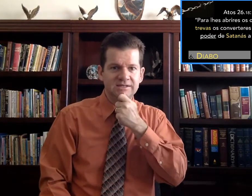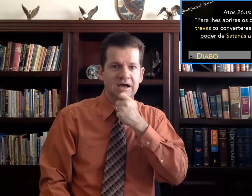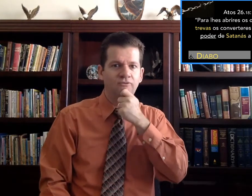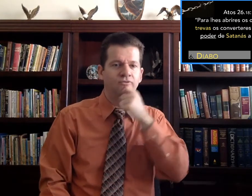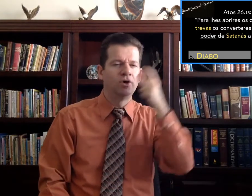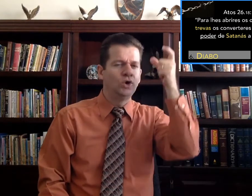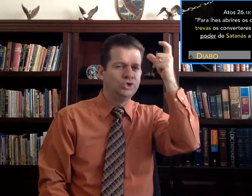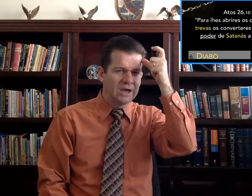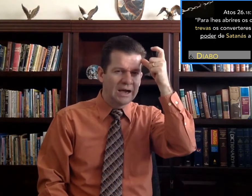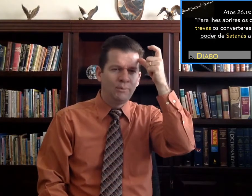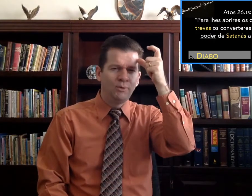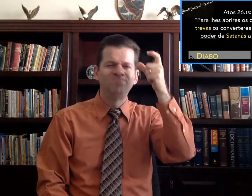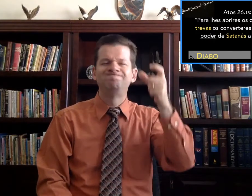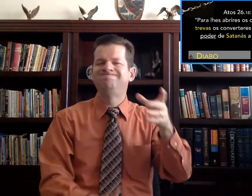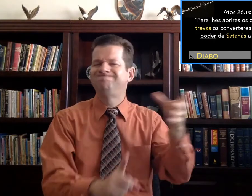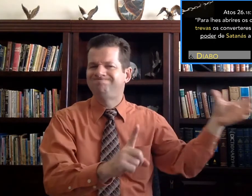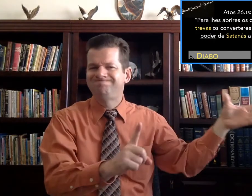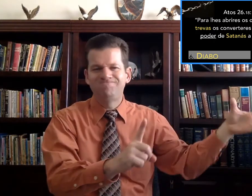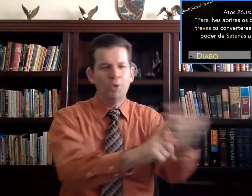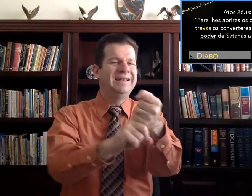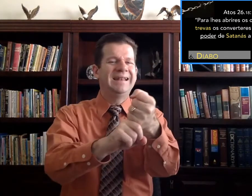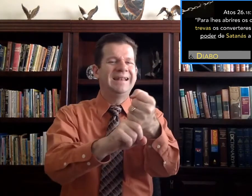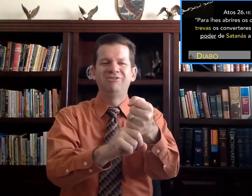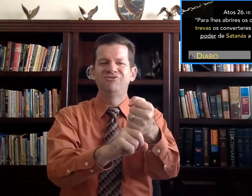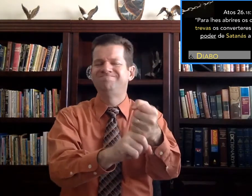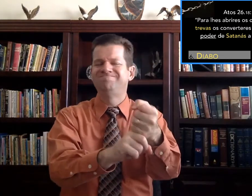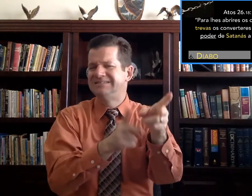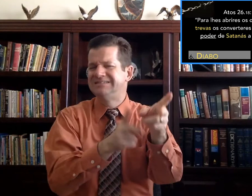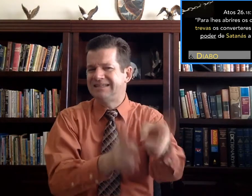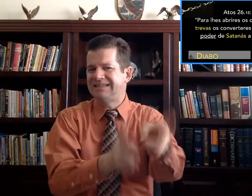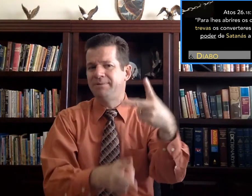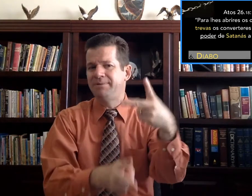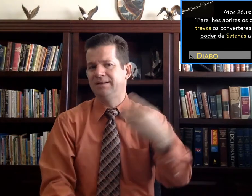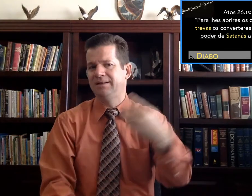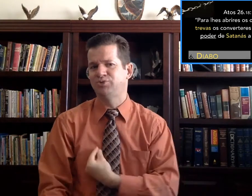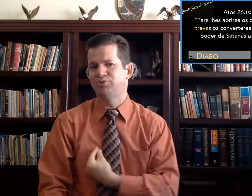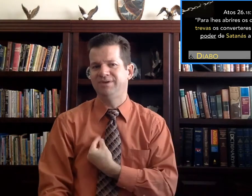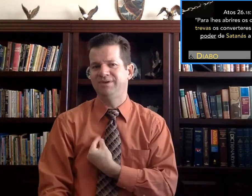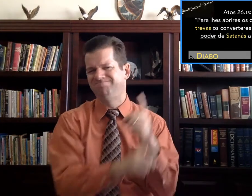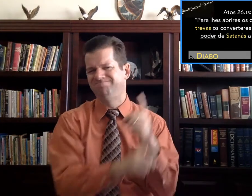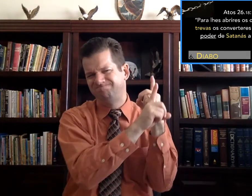salvo, o diabo dominava sempre na sua vida.